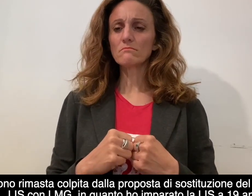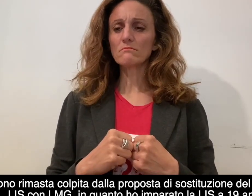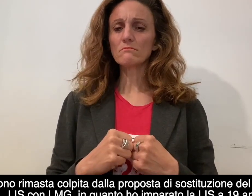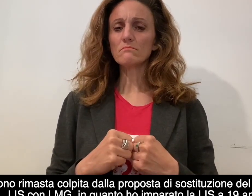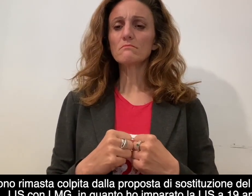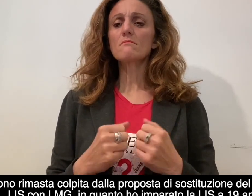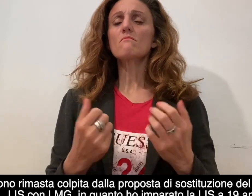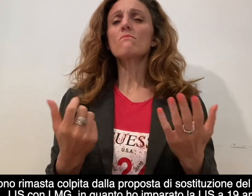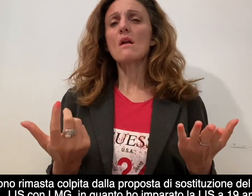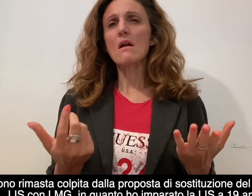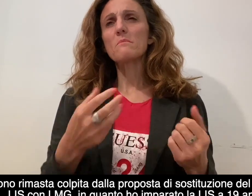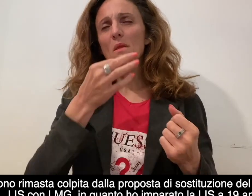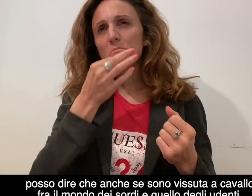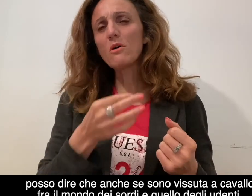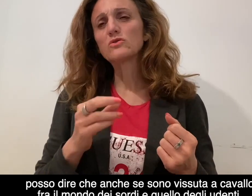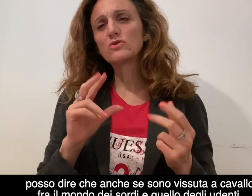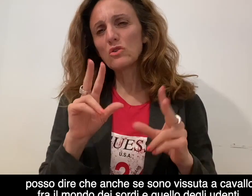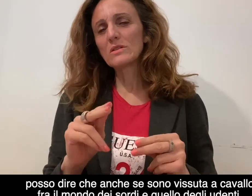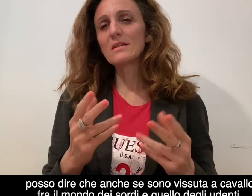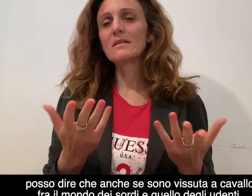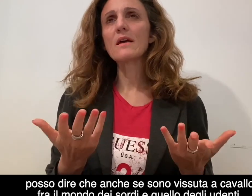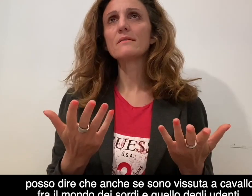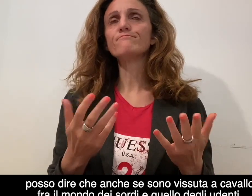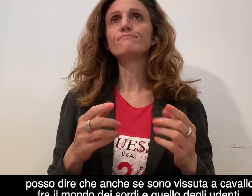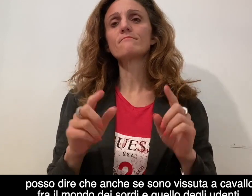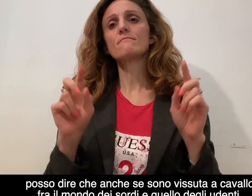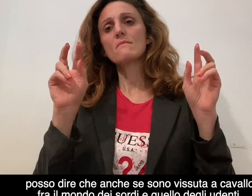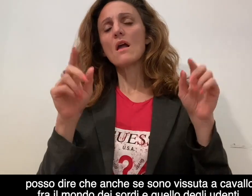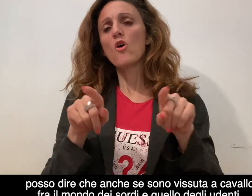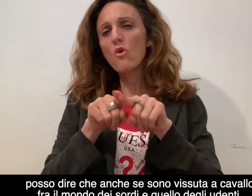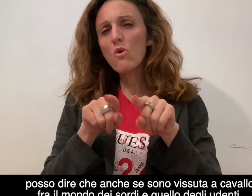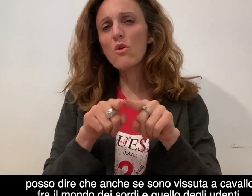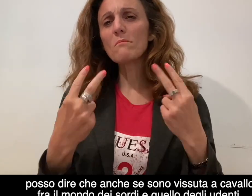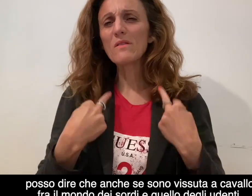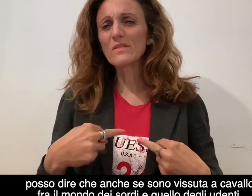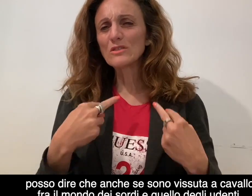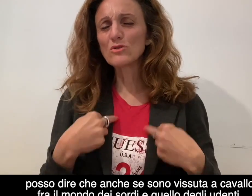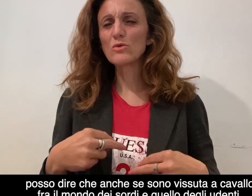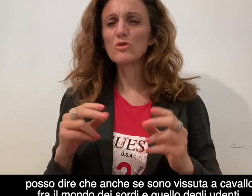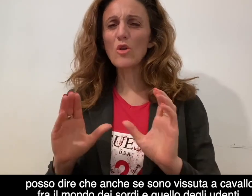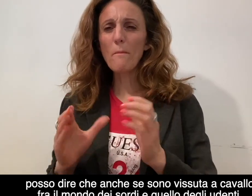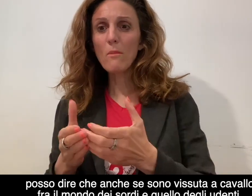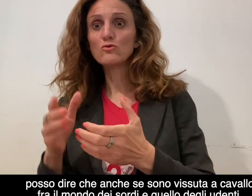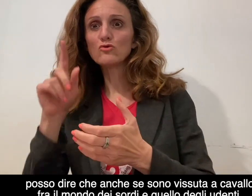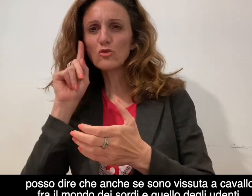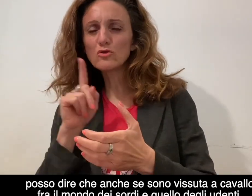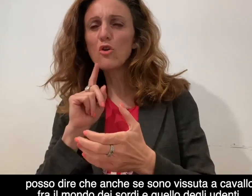e posso dire che anche se sono vissuta un po a cavallo tra il mondo dei sordi